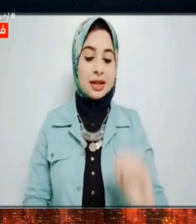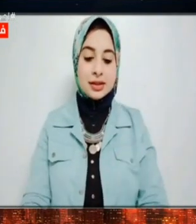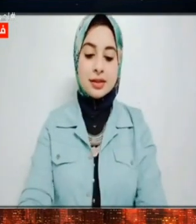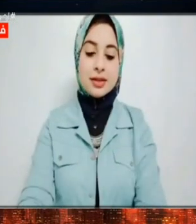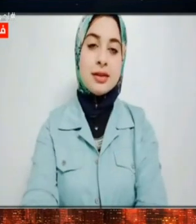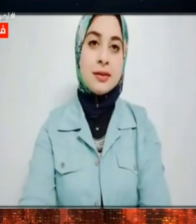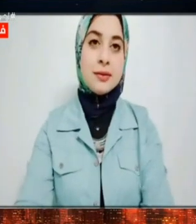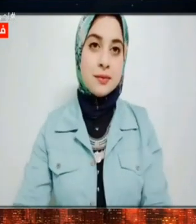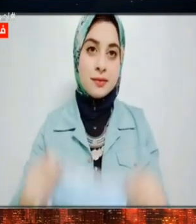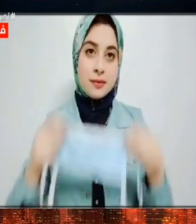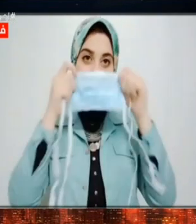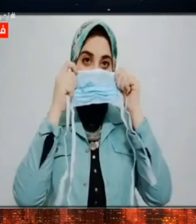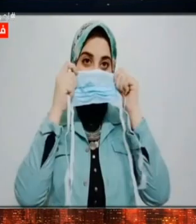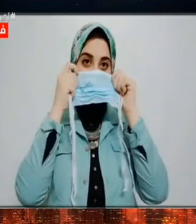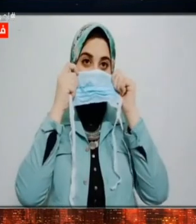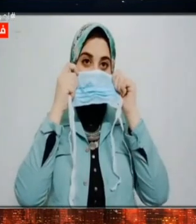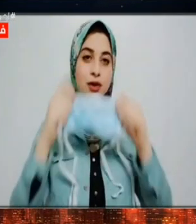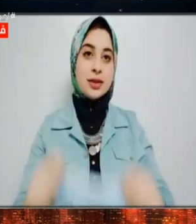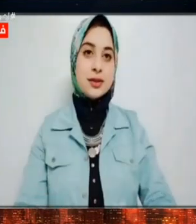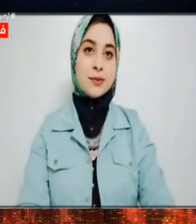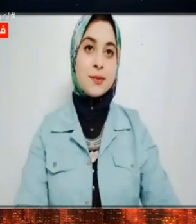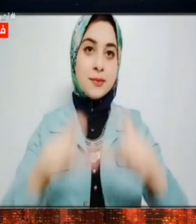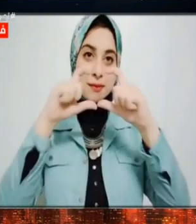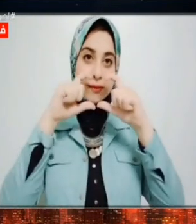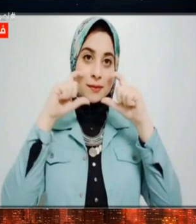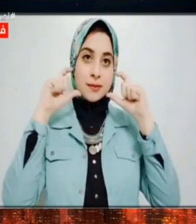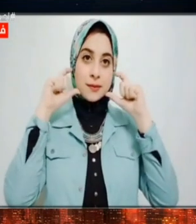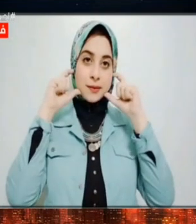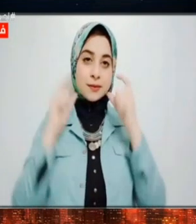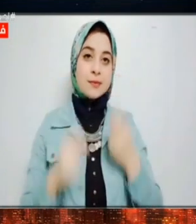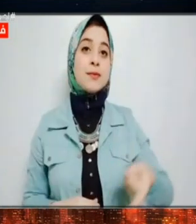جدا نلبس ماسكات